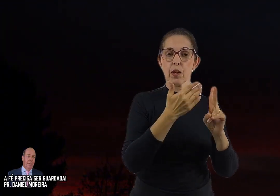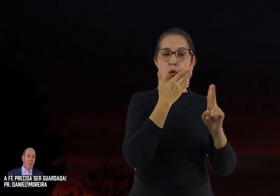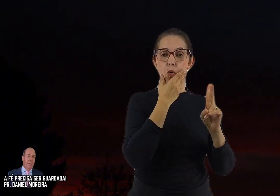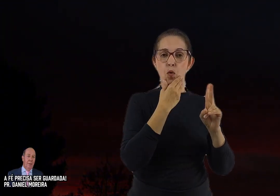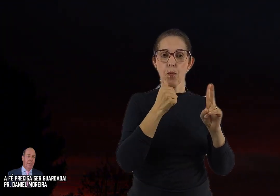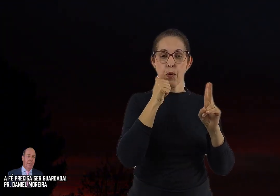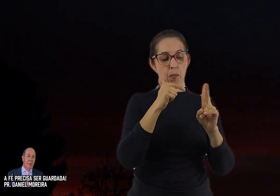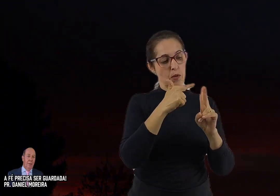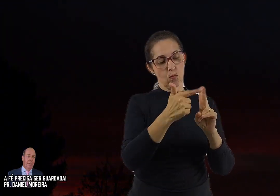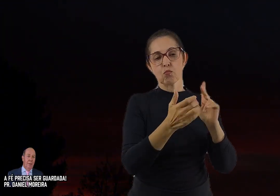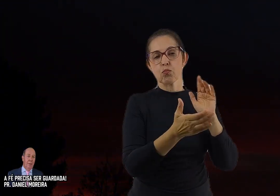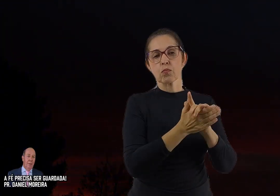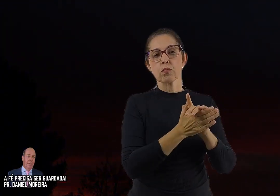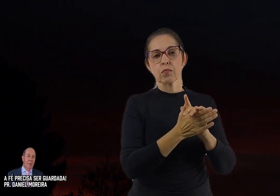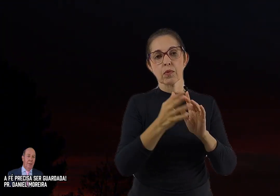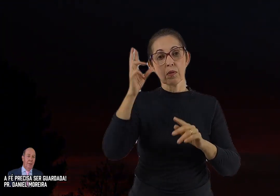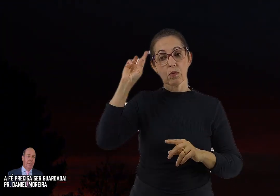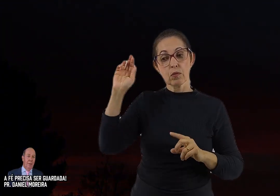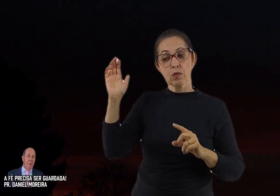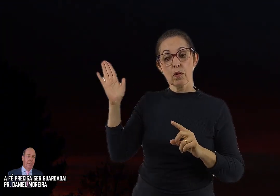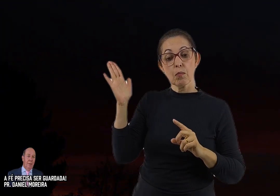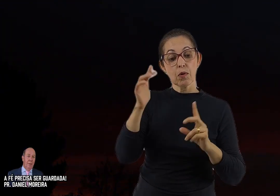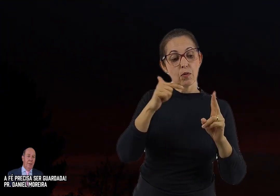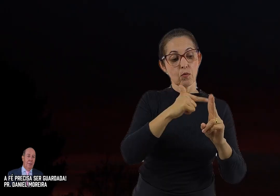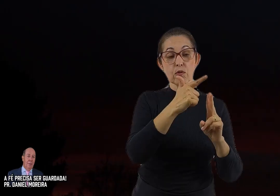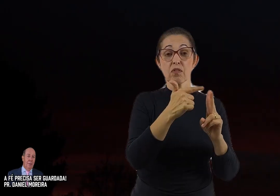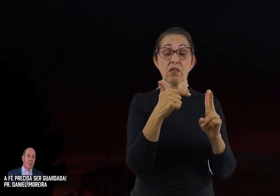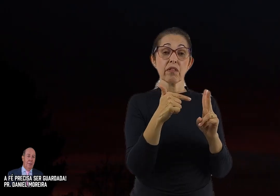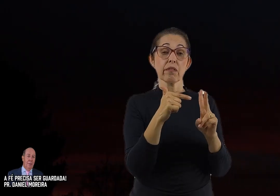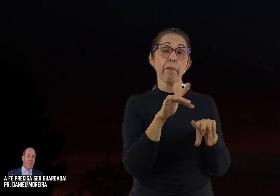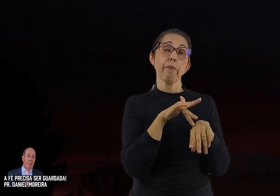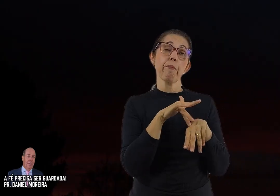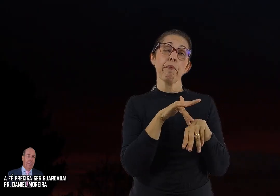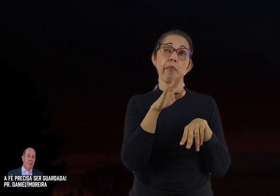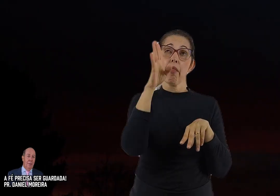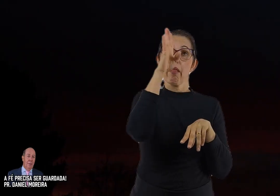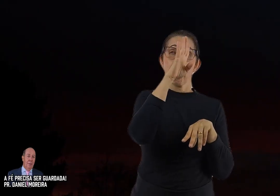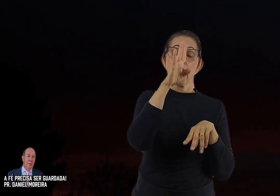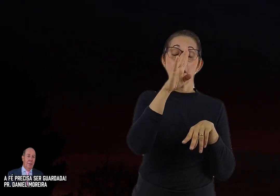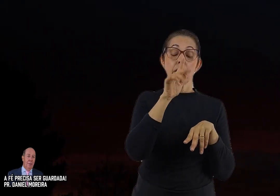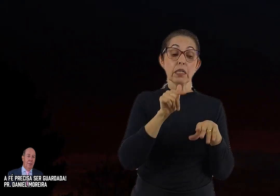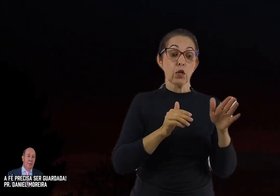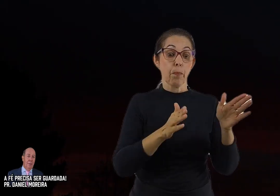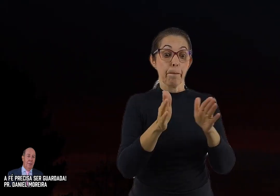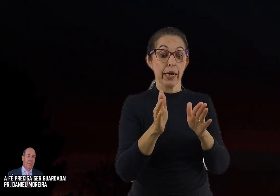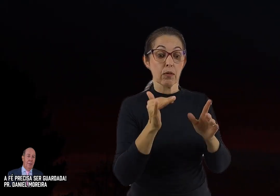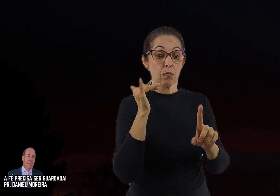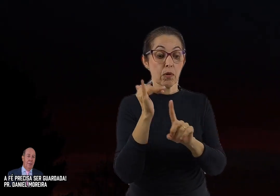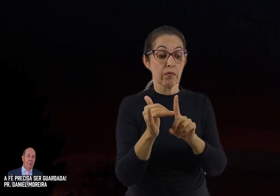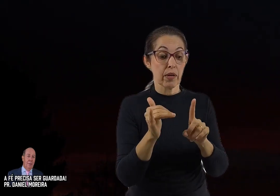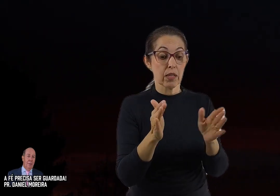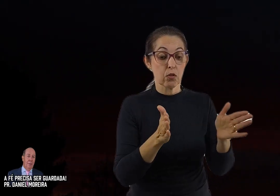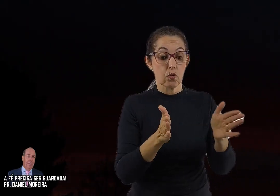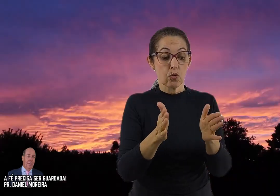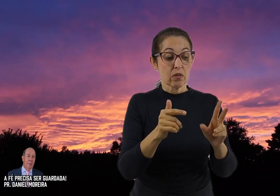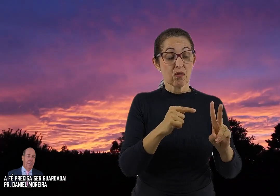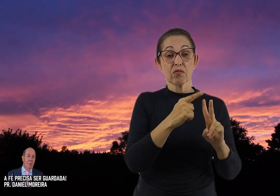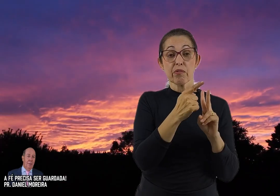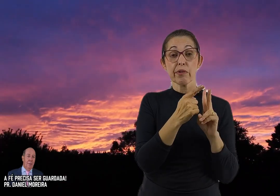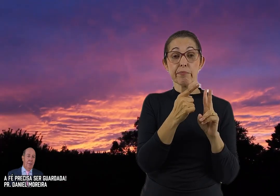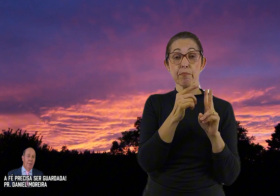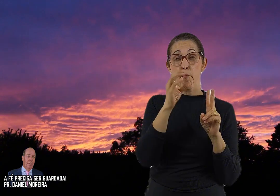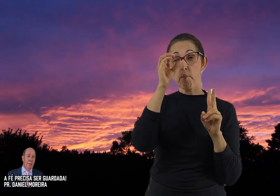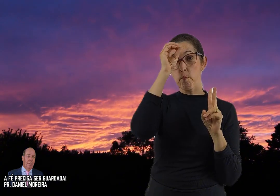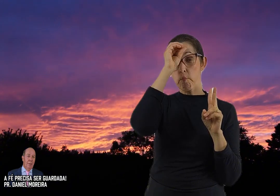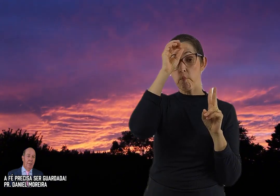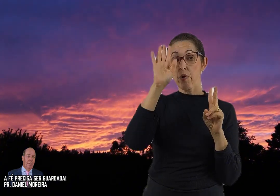E o Senhor mostrou, revelou que eles estão desapercebidos do momento profético que eles estão vivendo.